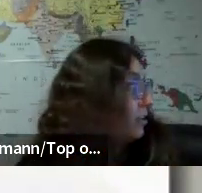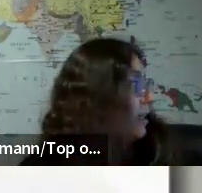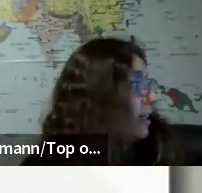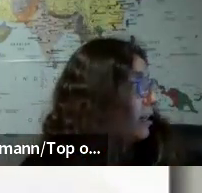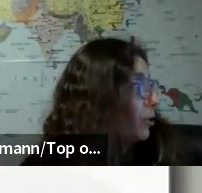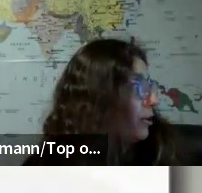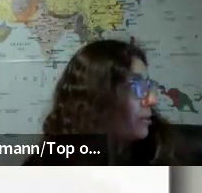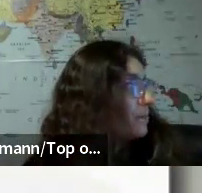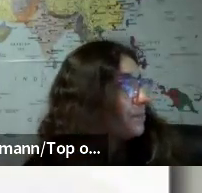haciendo de reponedor.